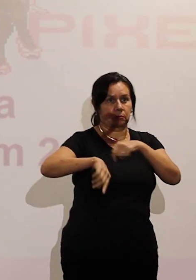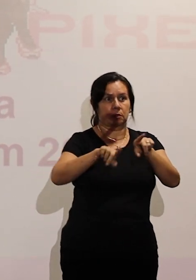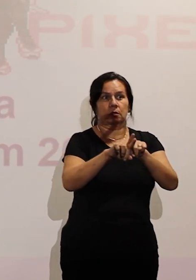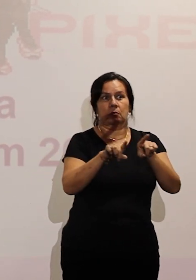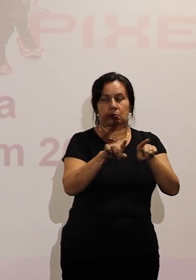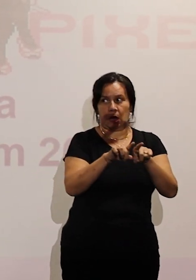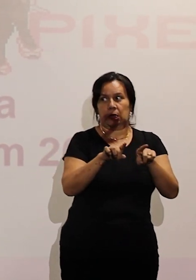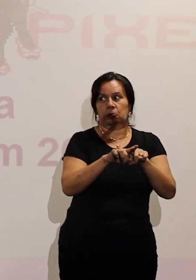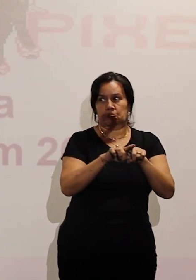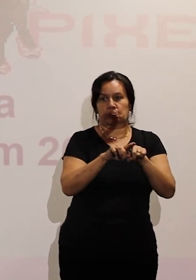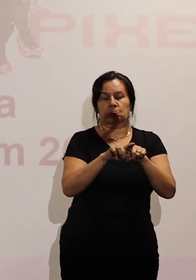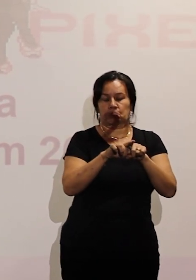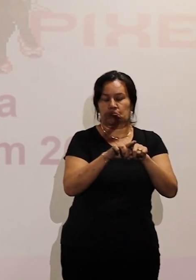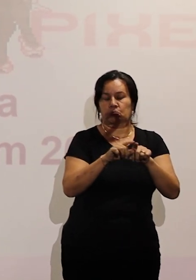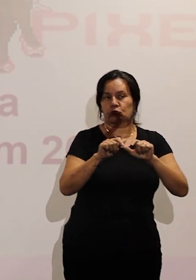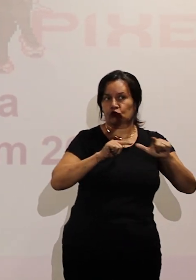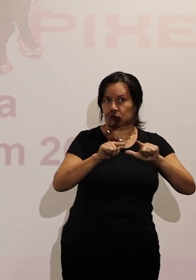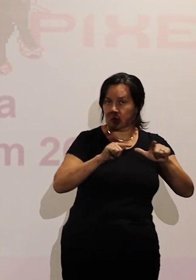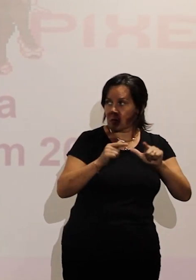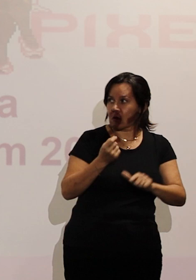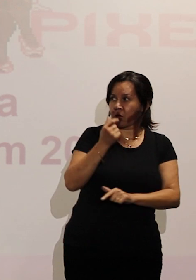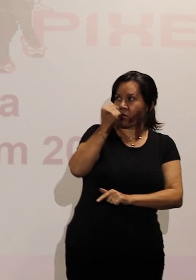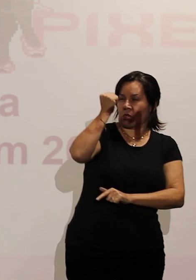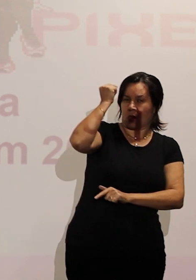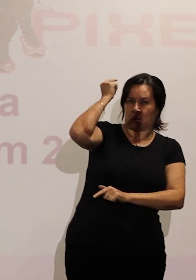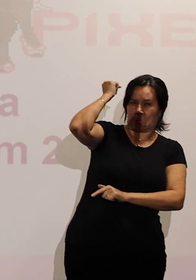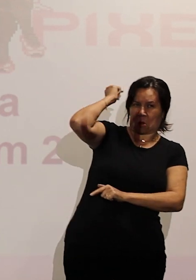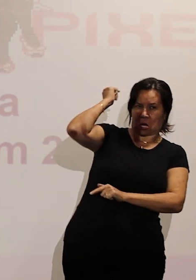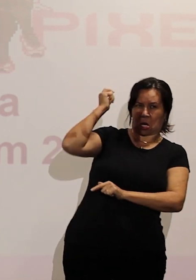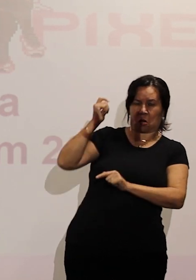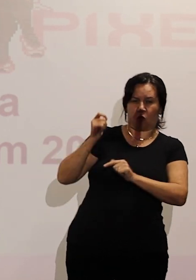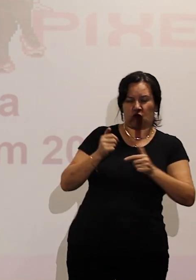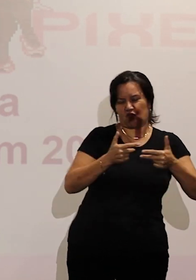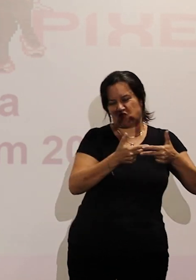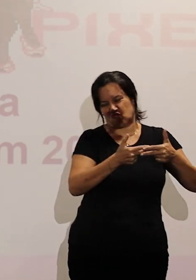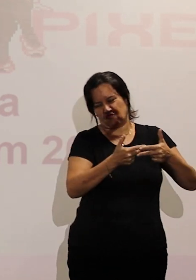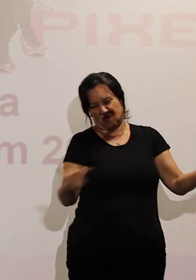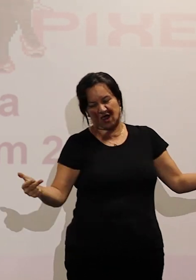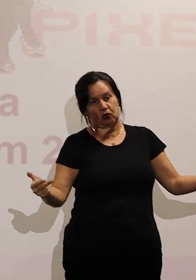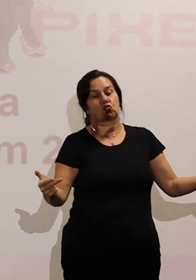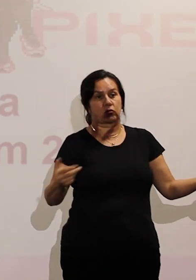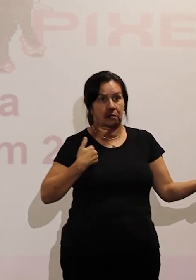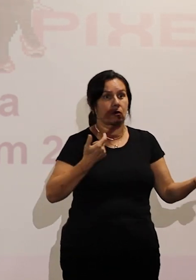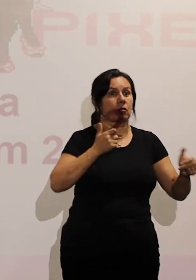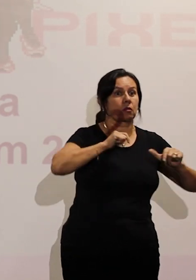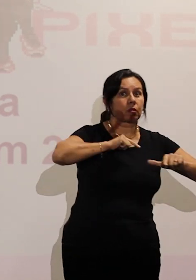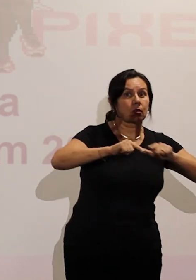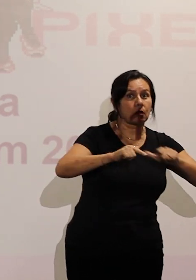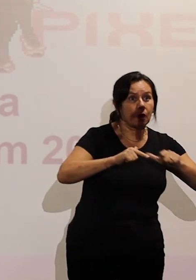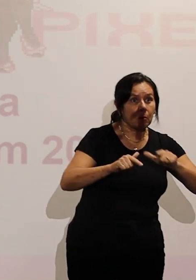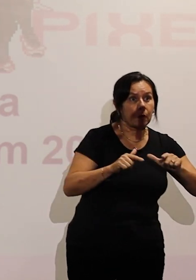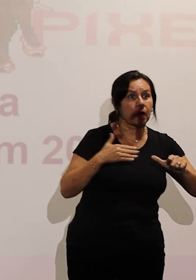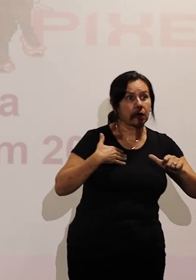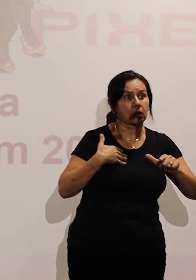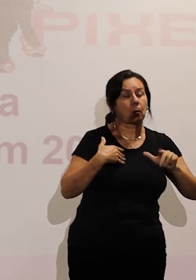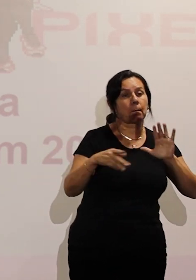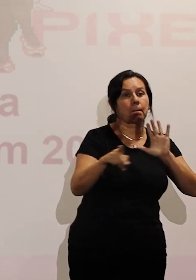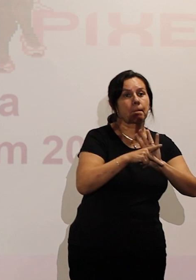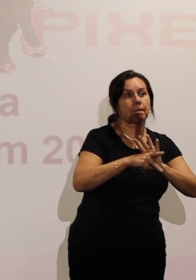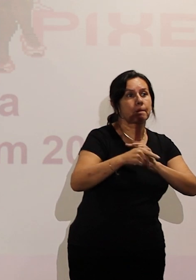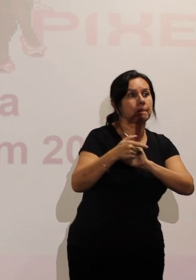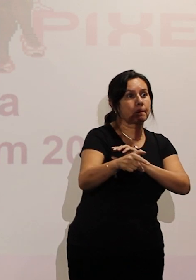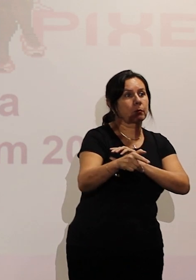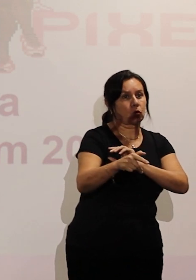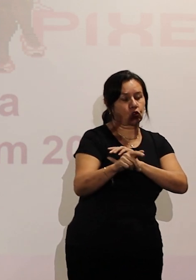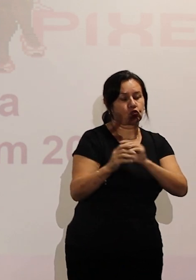também já trabalhei na Pipa Studios e trabalho já meio como sócia na Sun